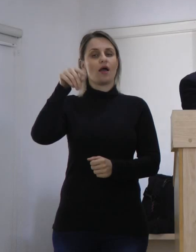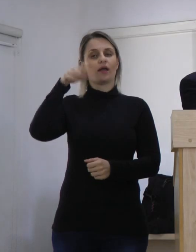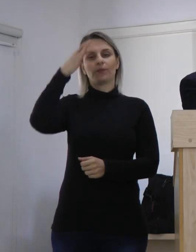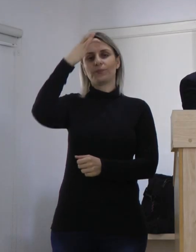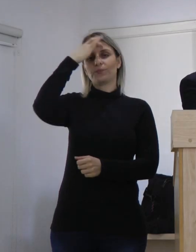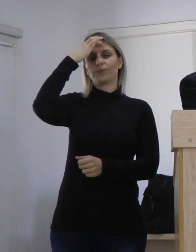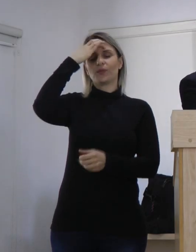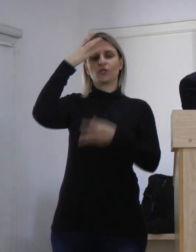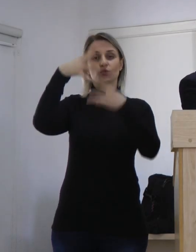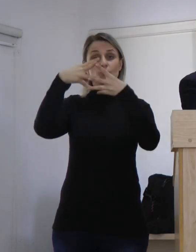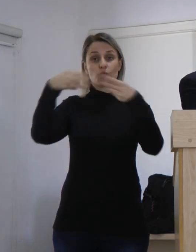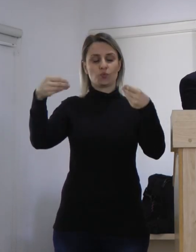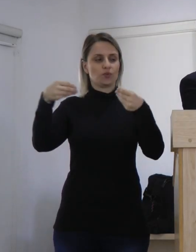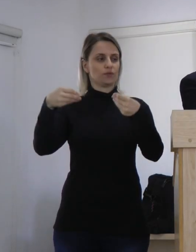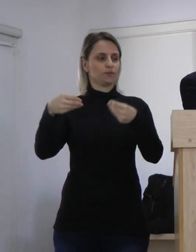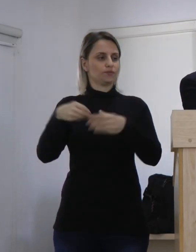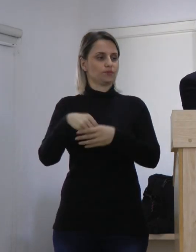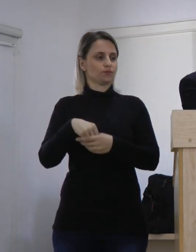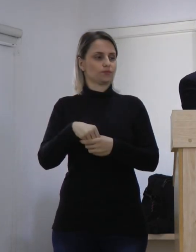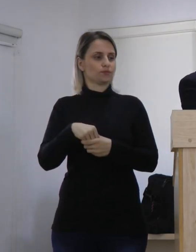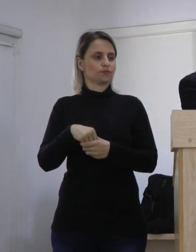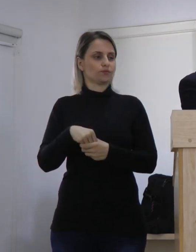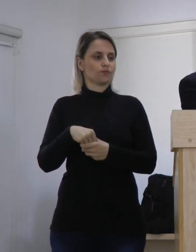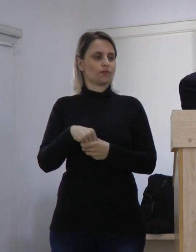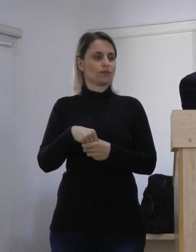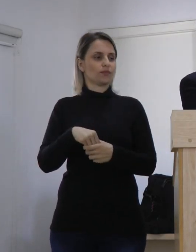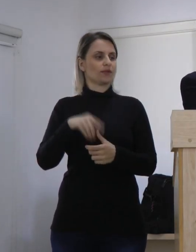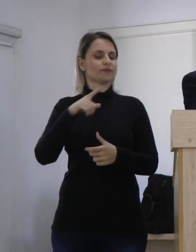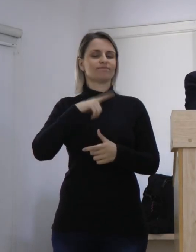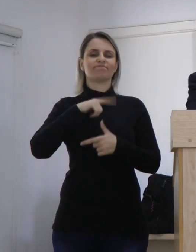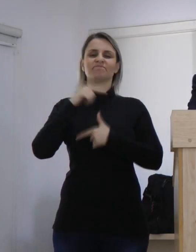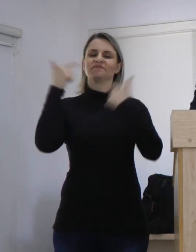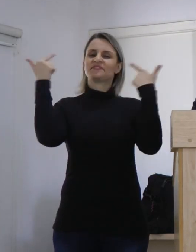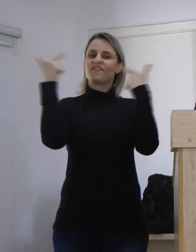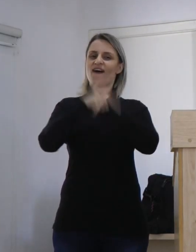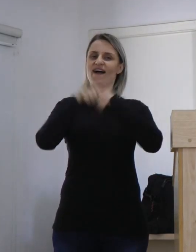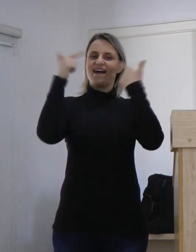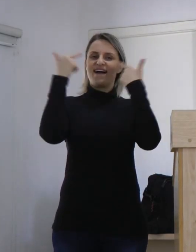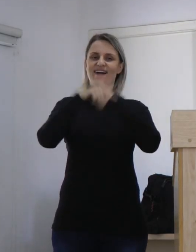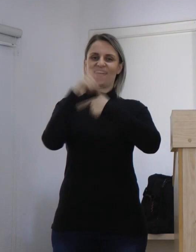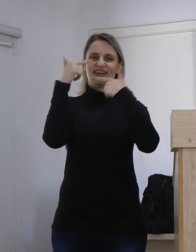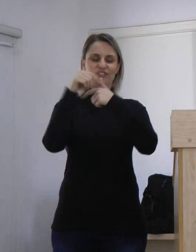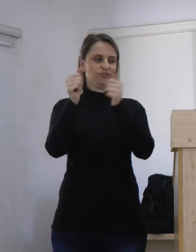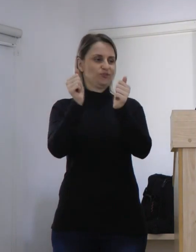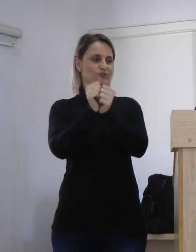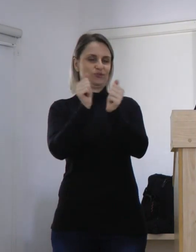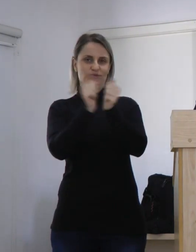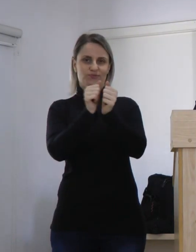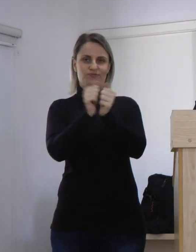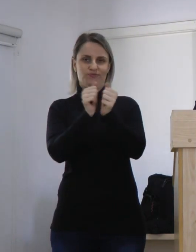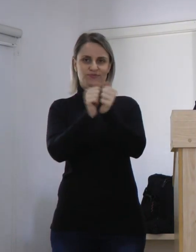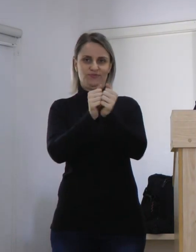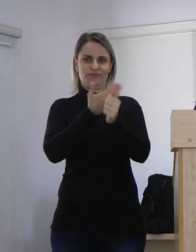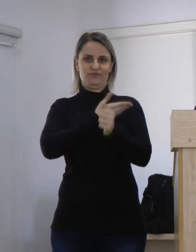luminosas que o Brasil já conheceu, e olha a gargalhada de Chico Xavier ao lado de